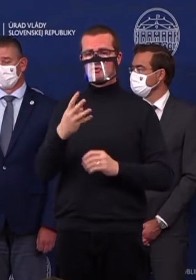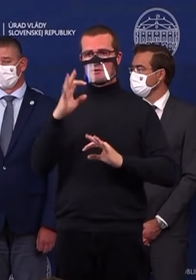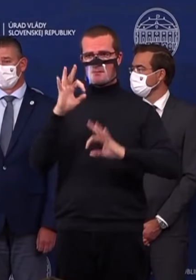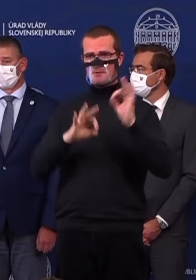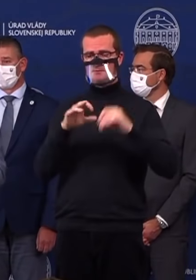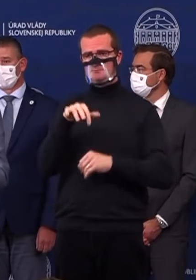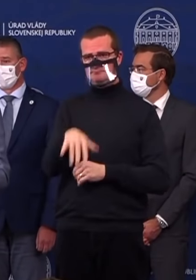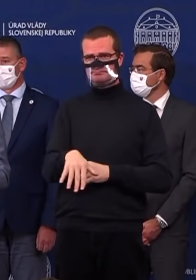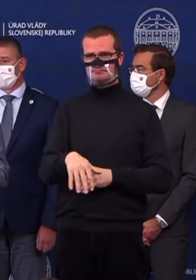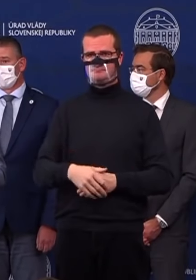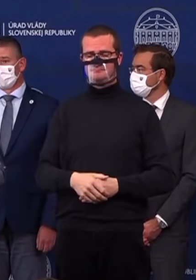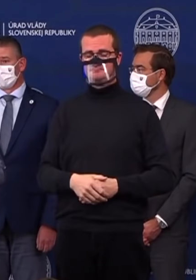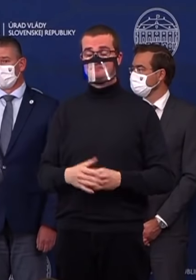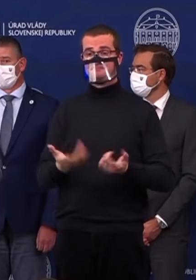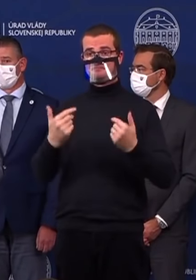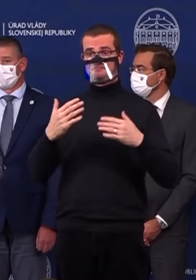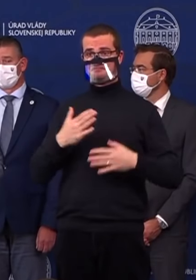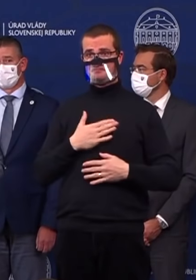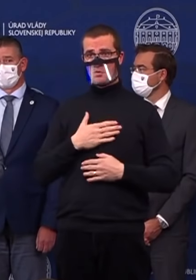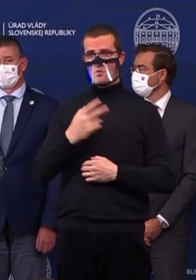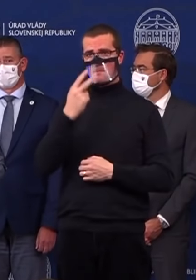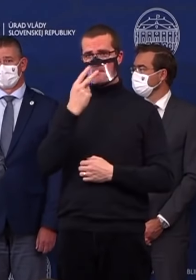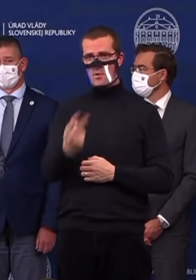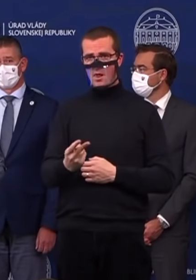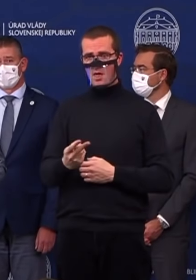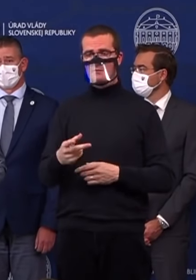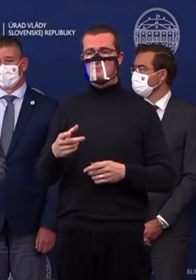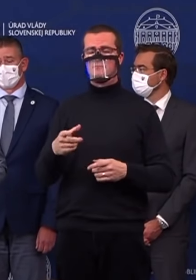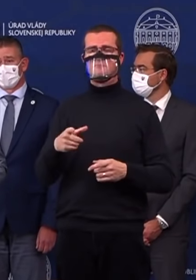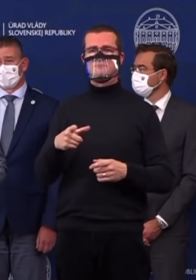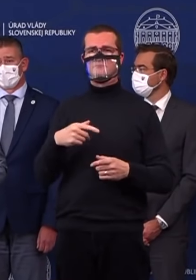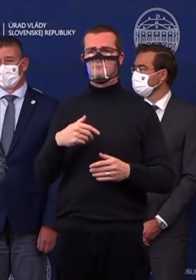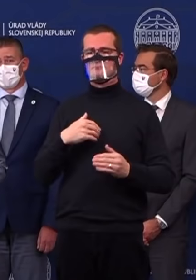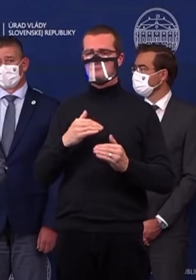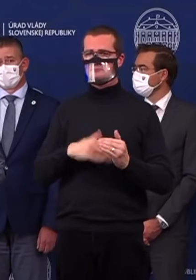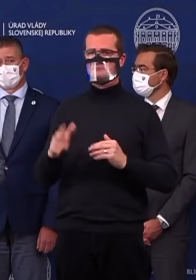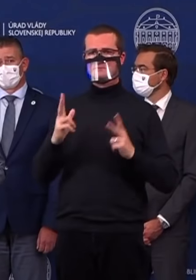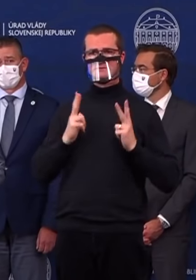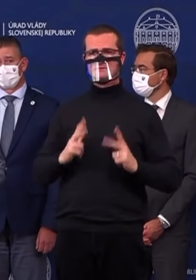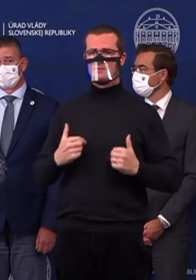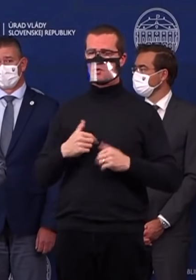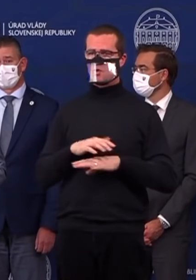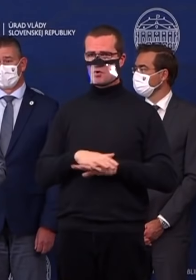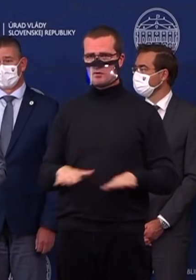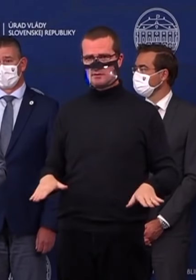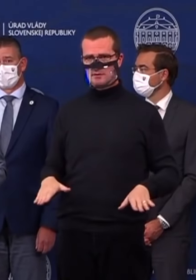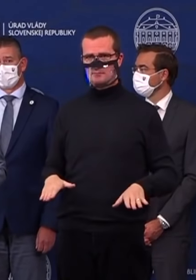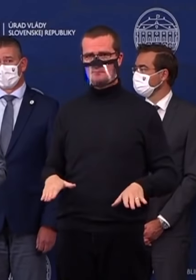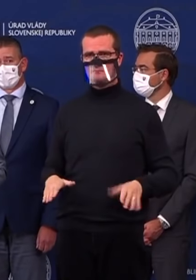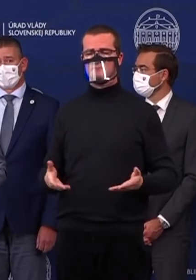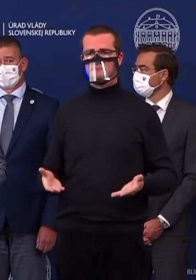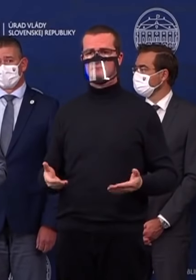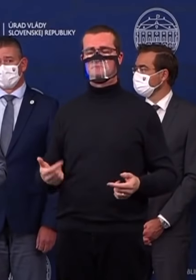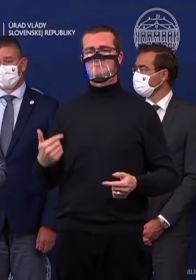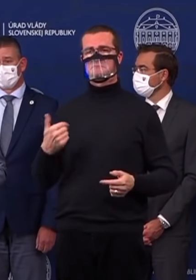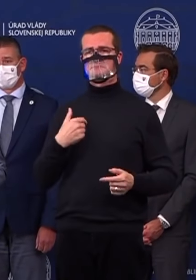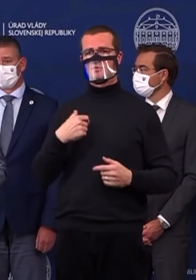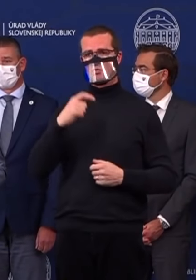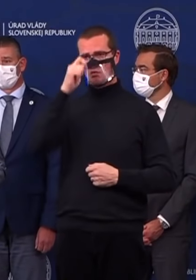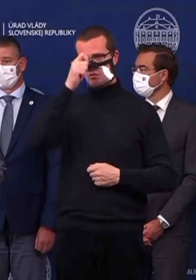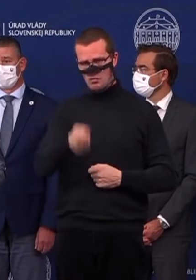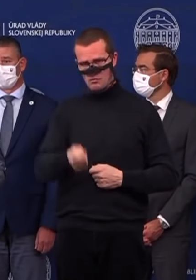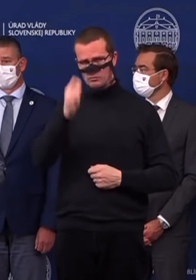4%. Z môjho uhla pohľadu nadmiera spokojnosti, by som povedal, klobúk